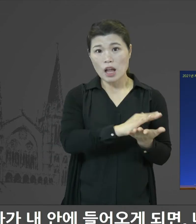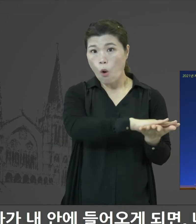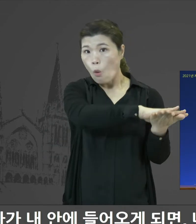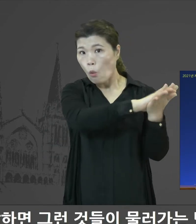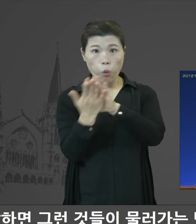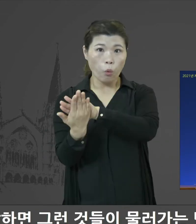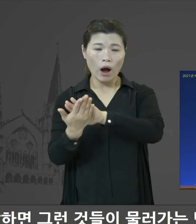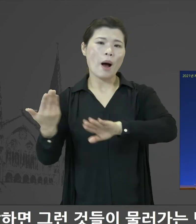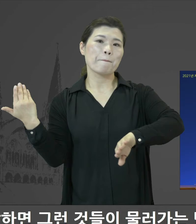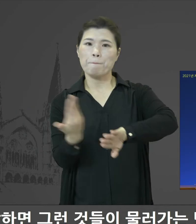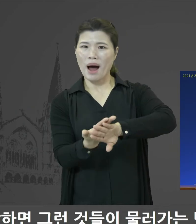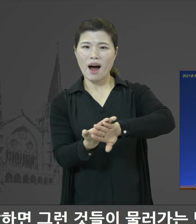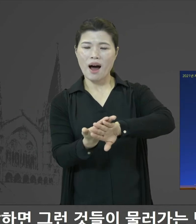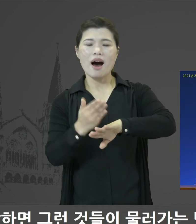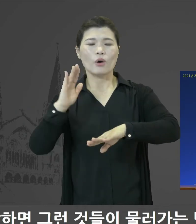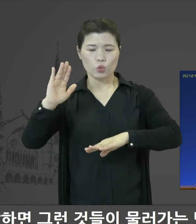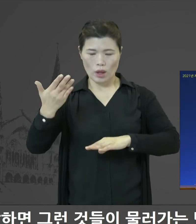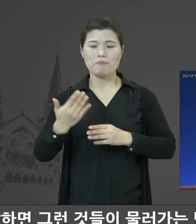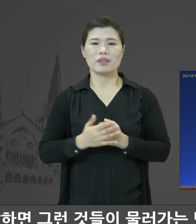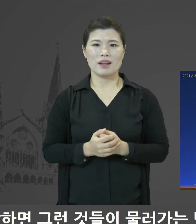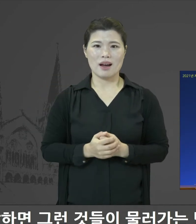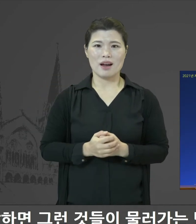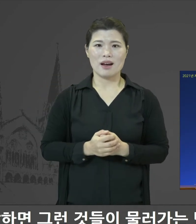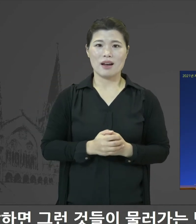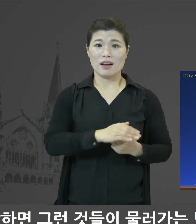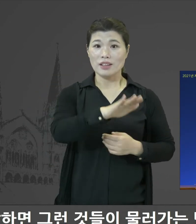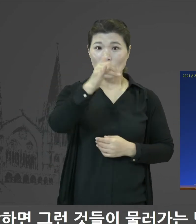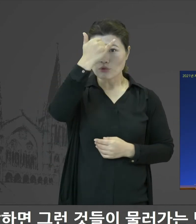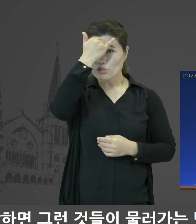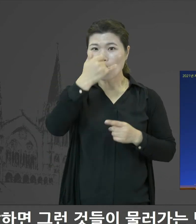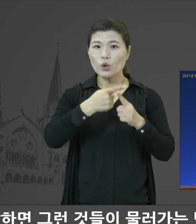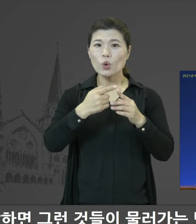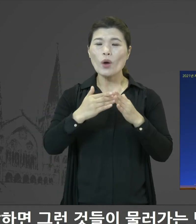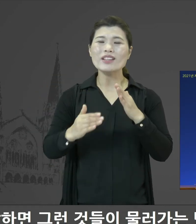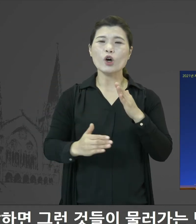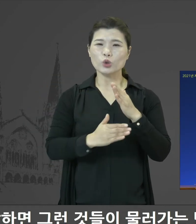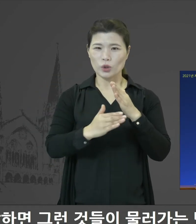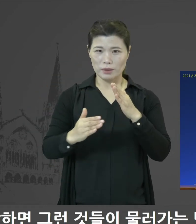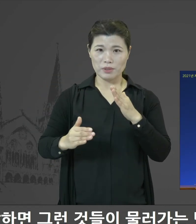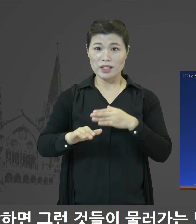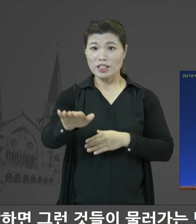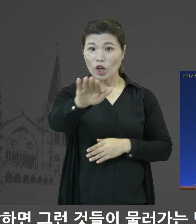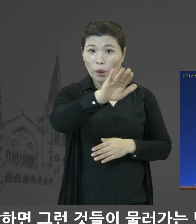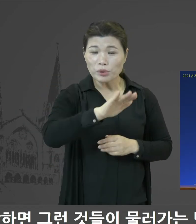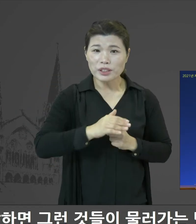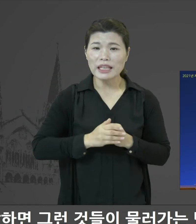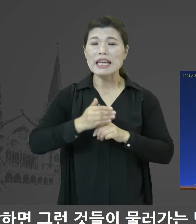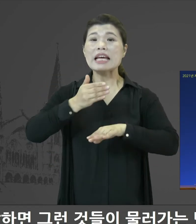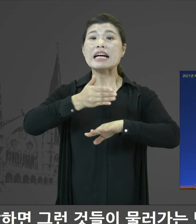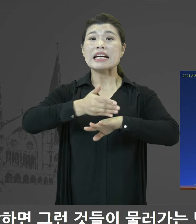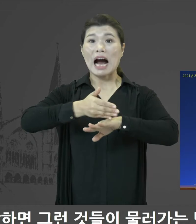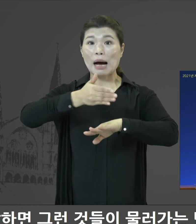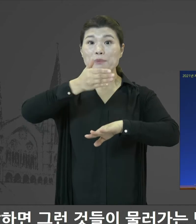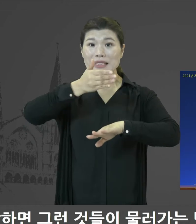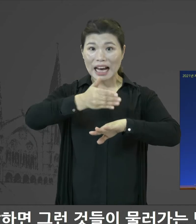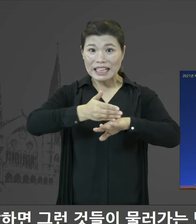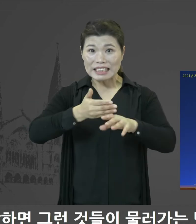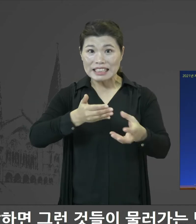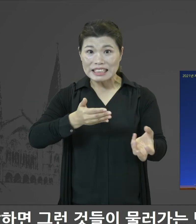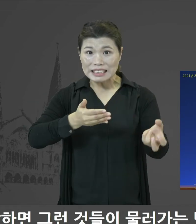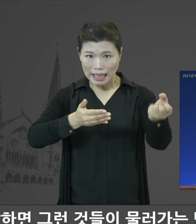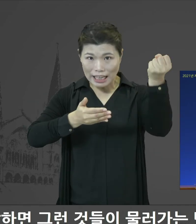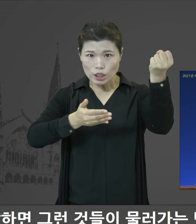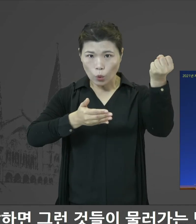사실입니다. 여러분, 중현교회 성도님들, 하나님의 백성들은 이런 감사로 반전을 일으키는